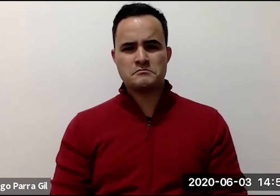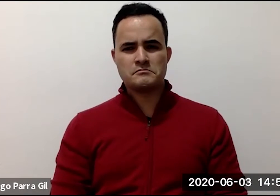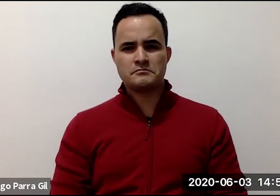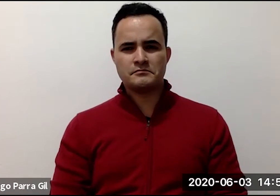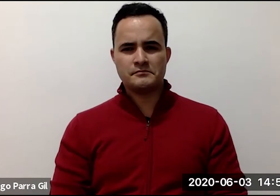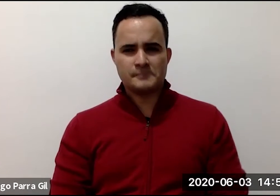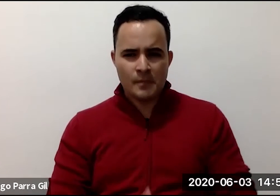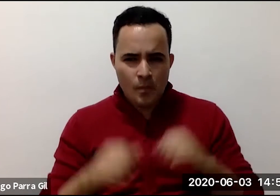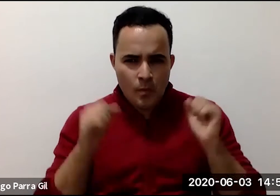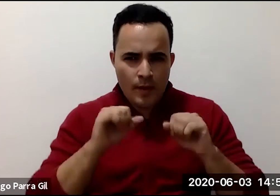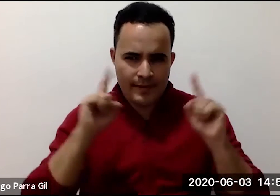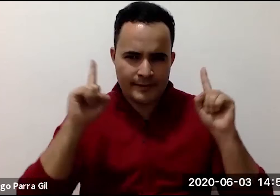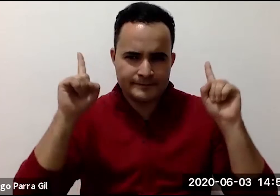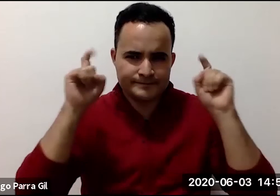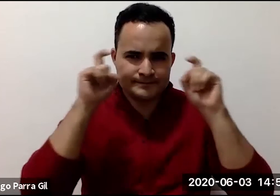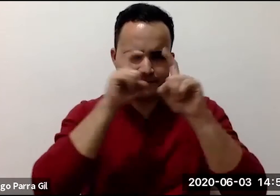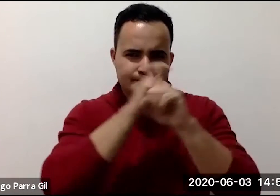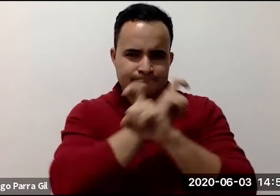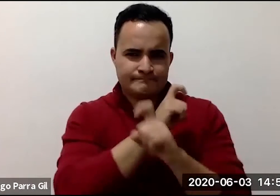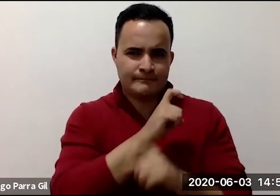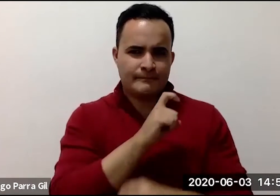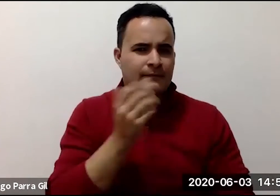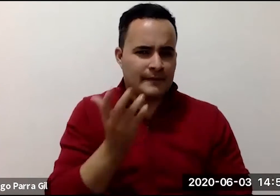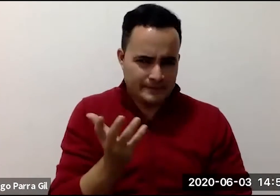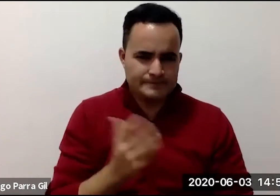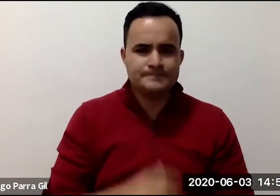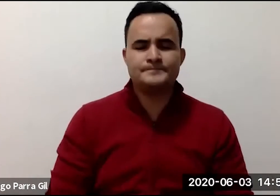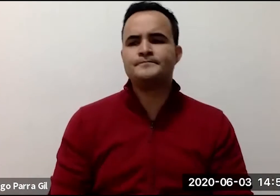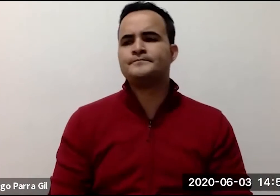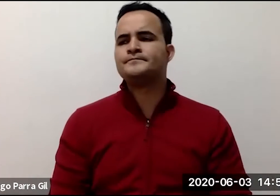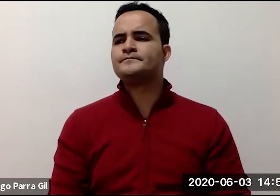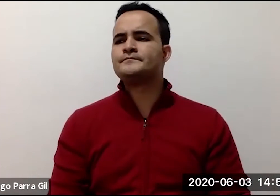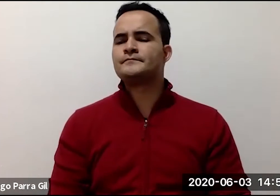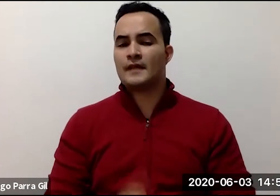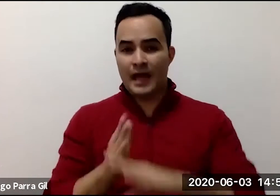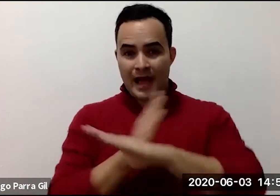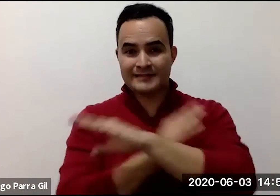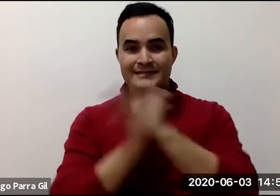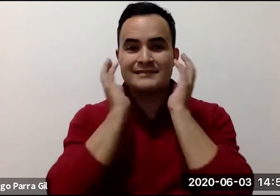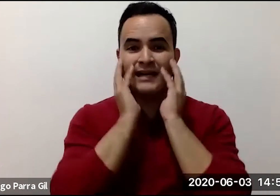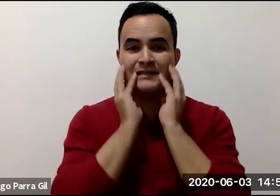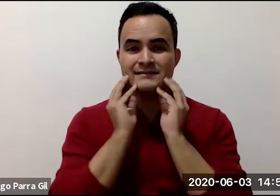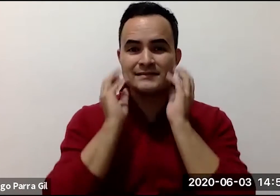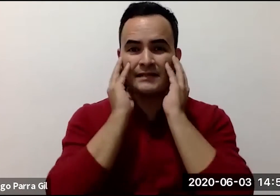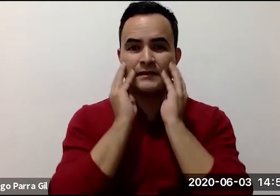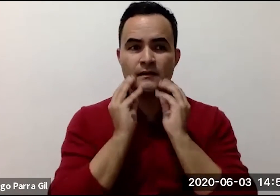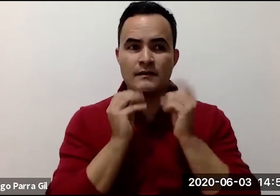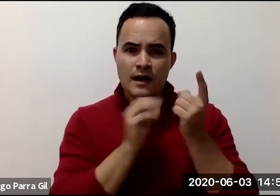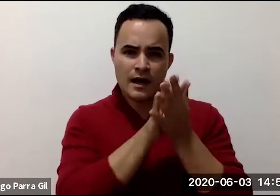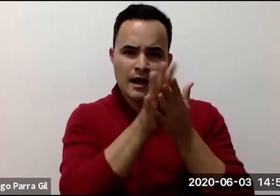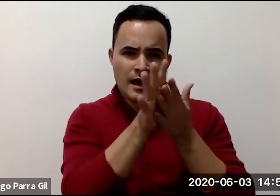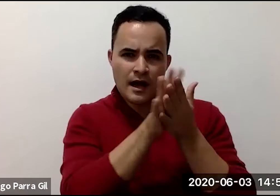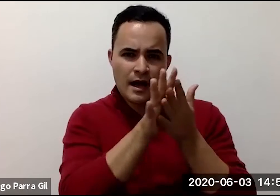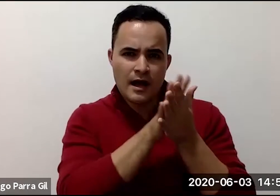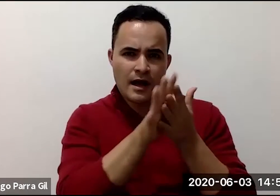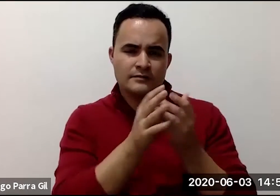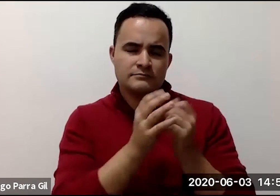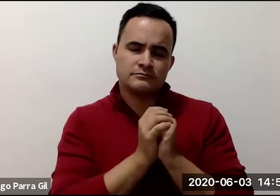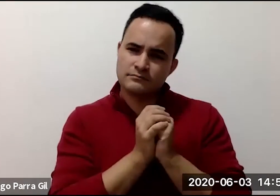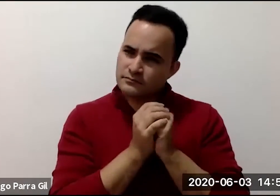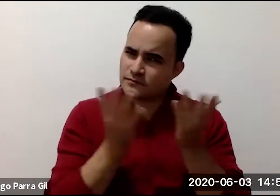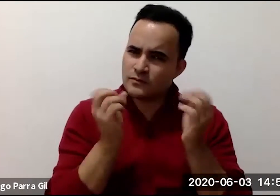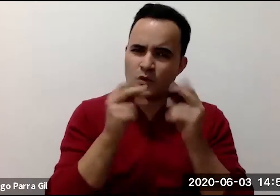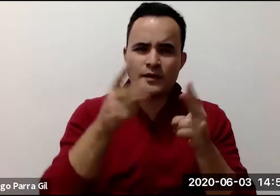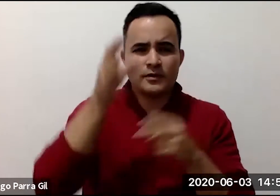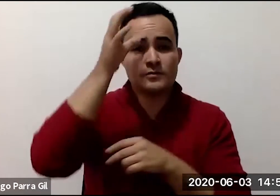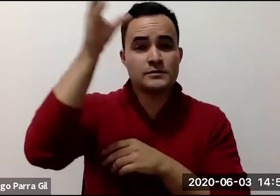poco la línea que marcaba Alexander, la nueva normalidad se puede comprender